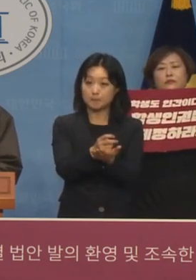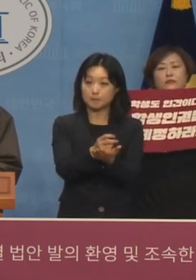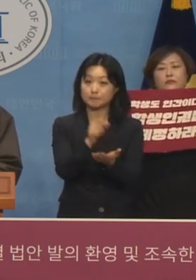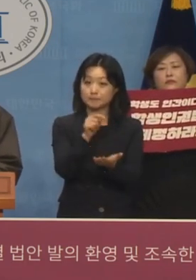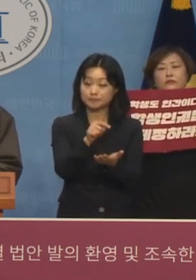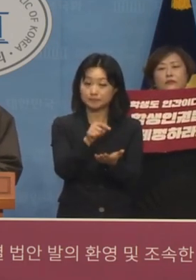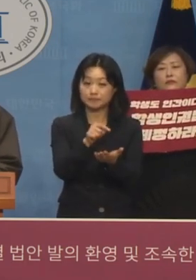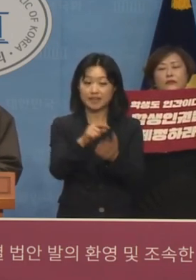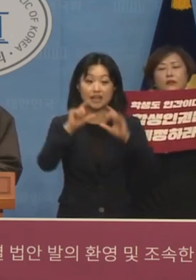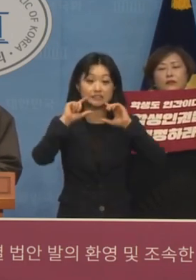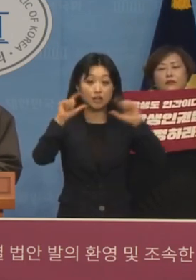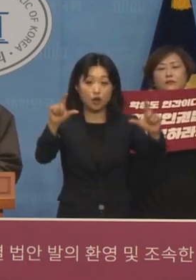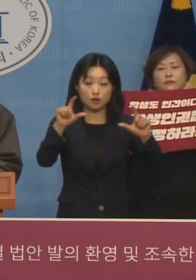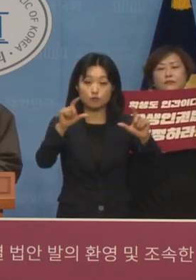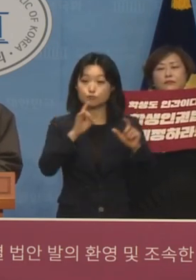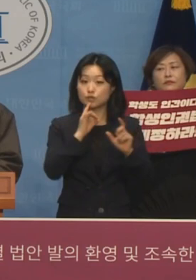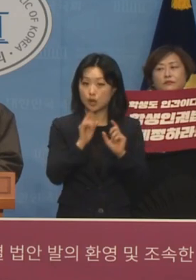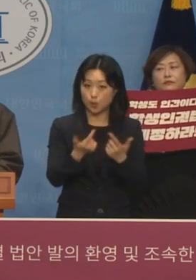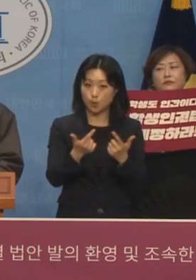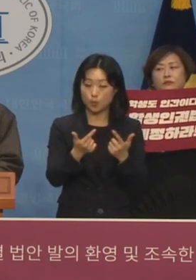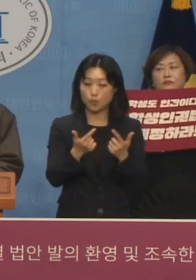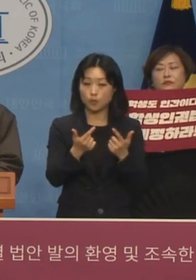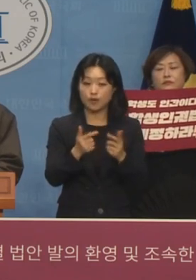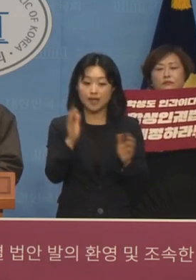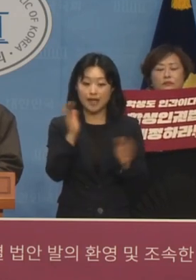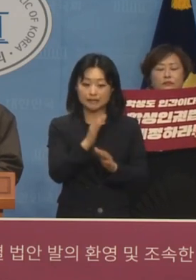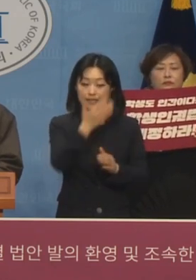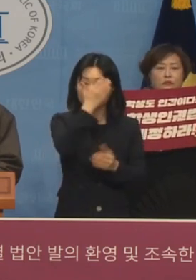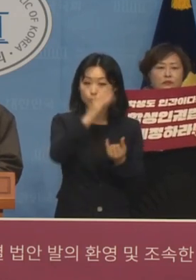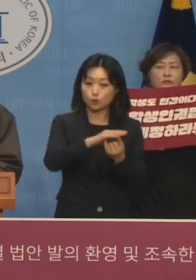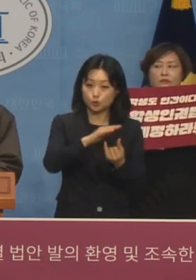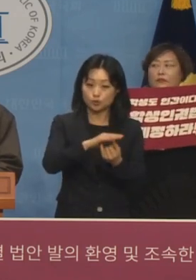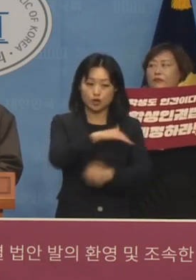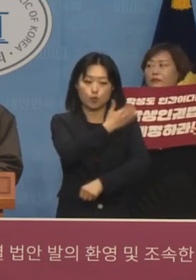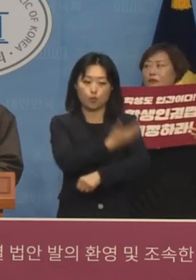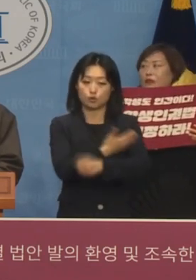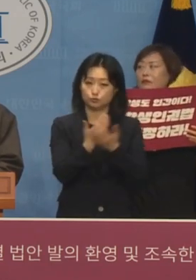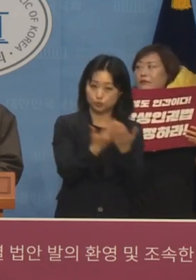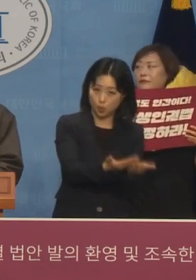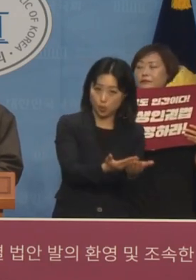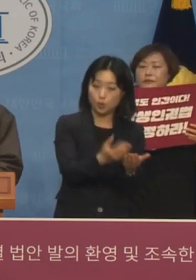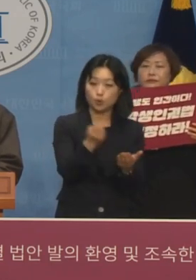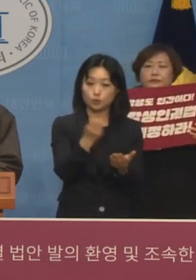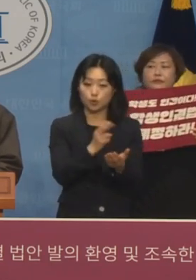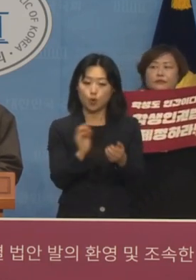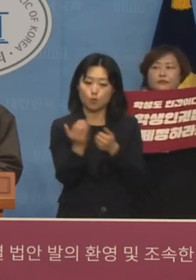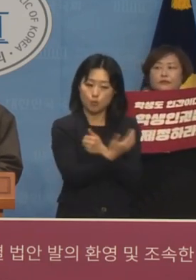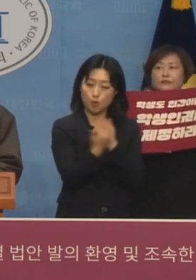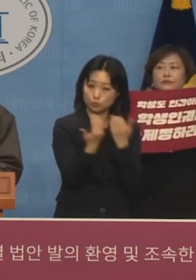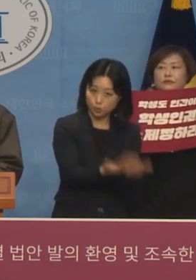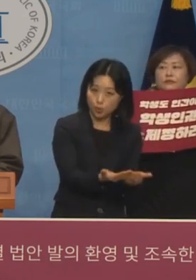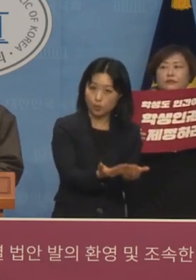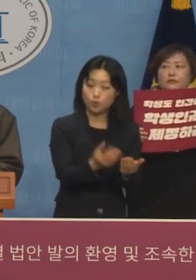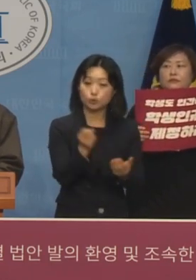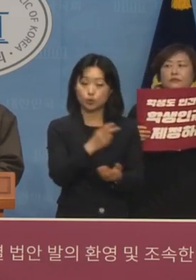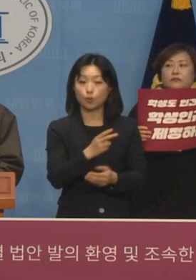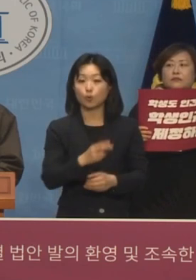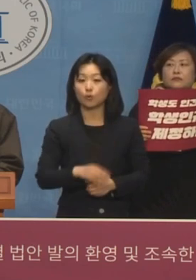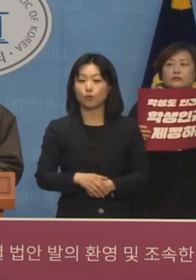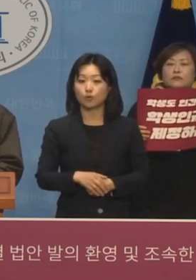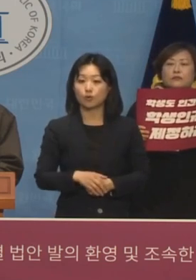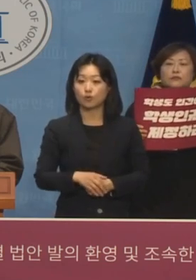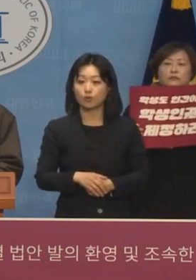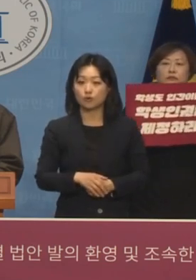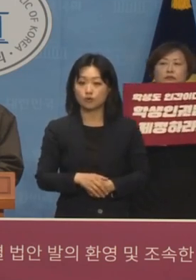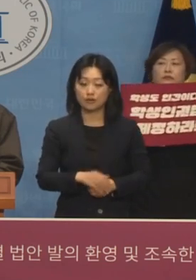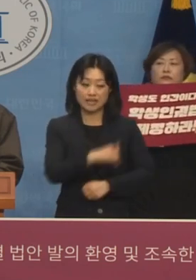학생인권법은 단순한 선언적인 의미로서의 법률이 아니라 학생 및 청소년들의 구체적인 권리를 보장하고 실체적인 보호장치를 마련하며 무엇보다 합의된